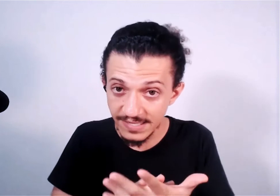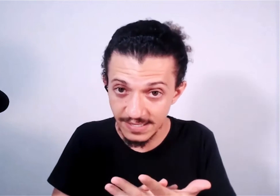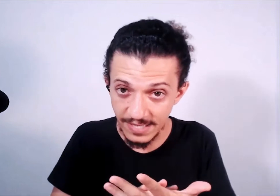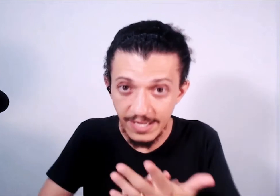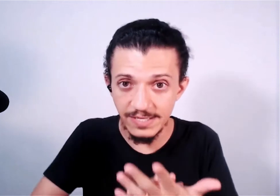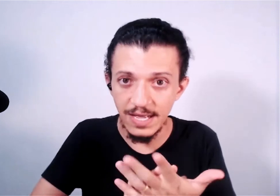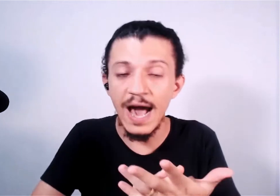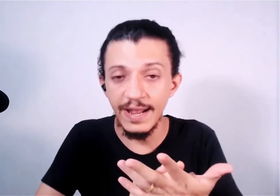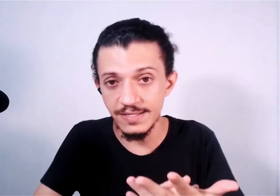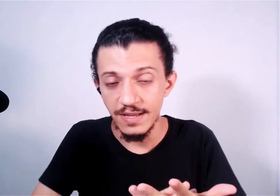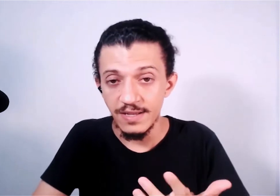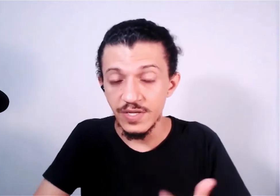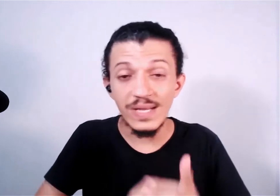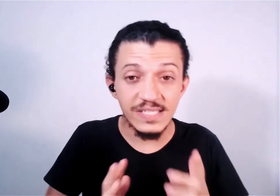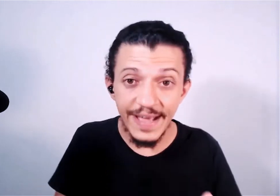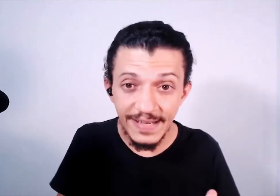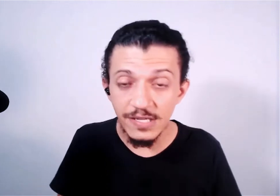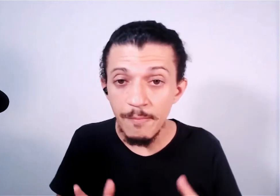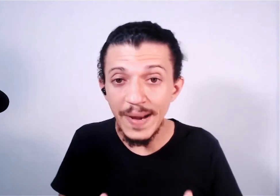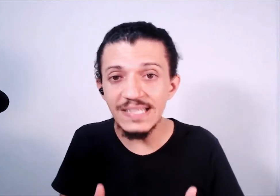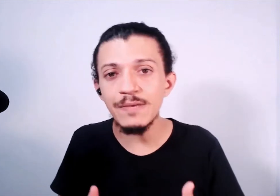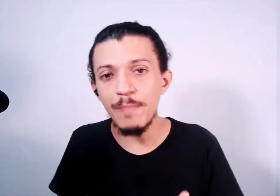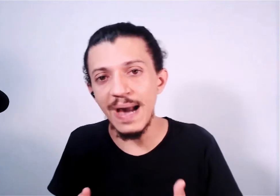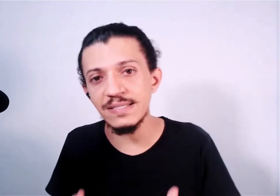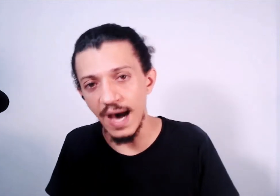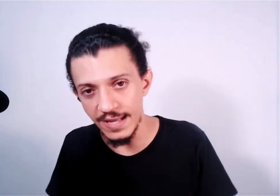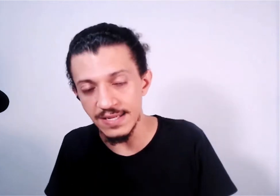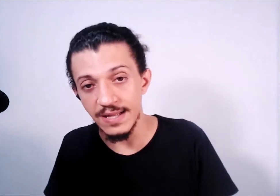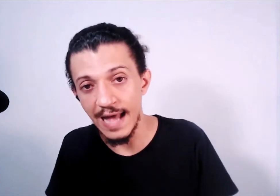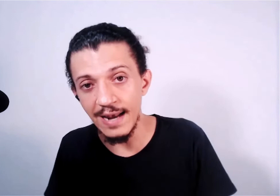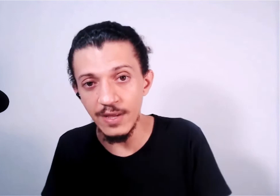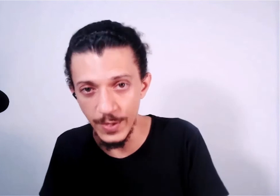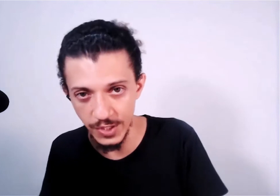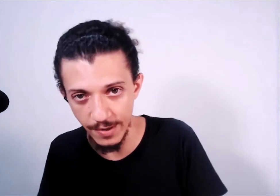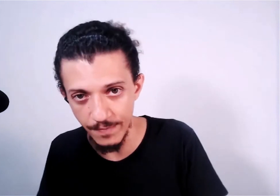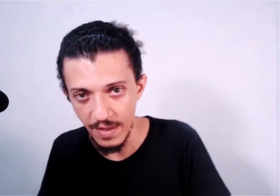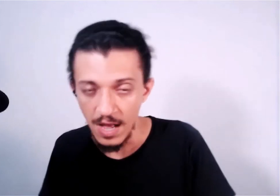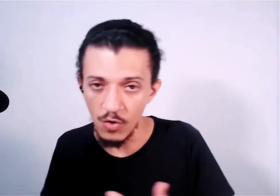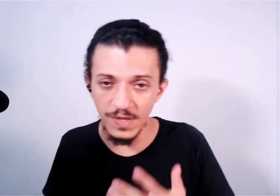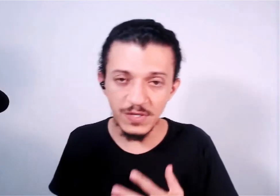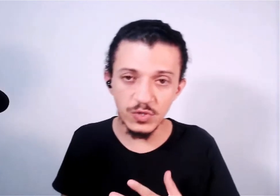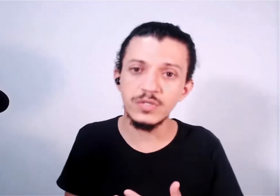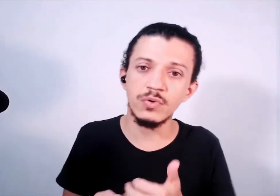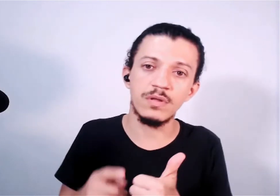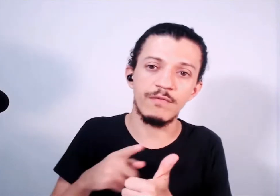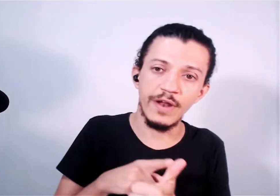Essas 6 áreas são as 6 principais áreas da linguística. Algumas pessoas juntam